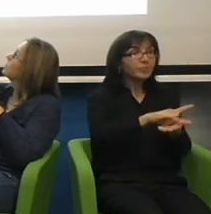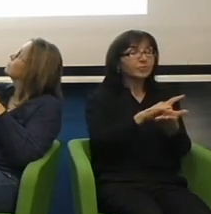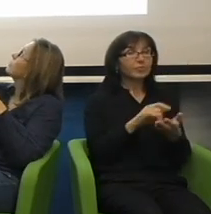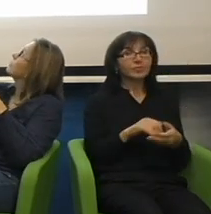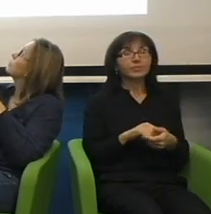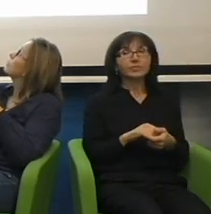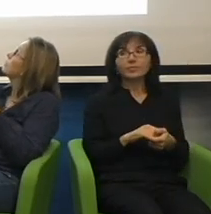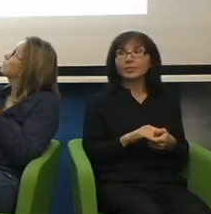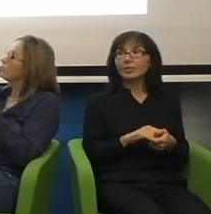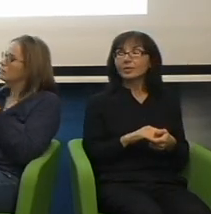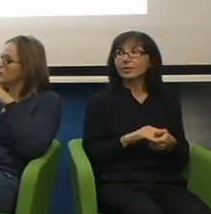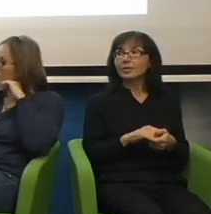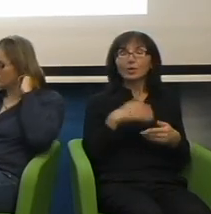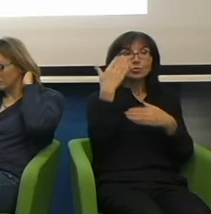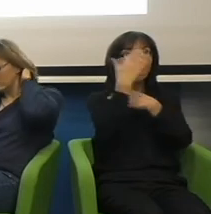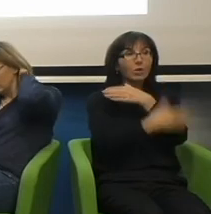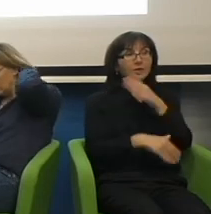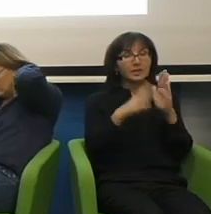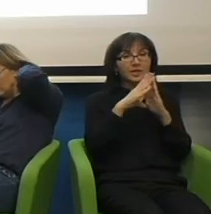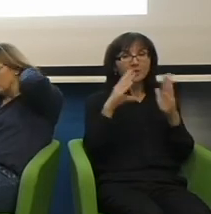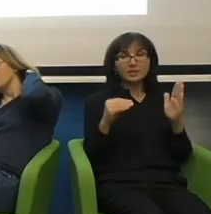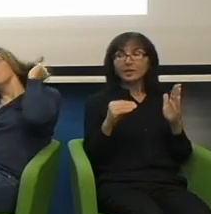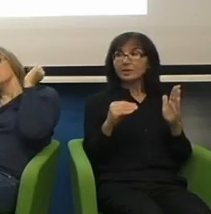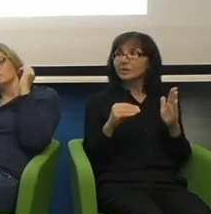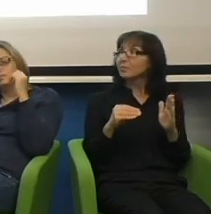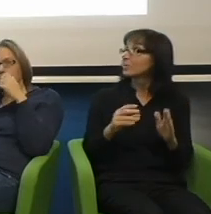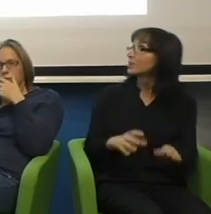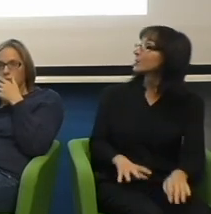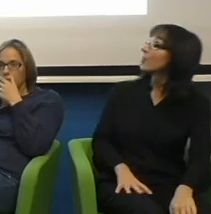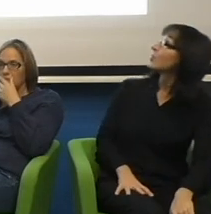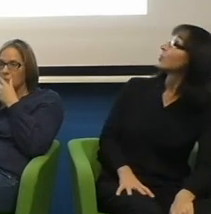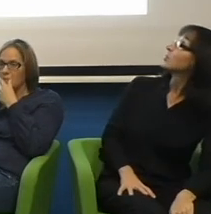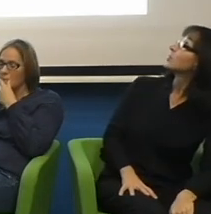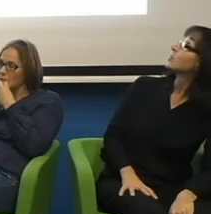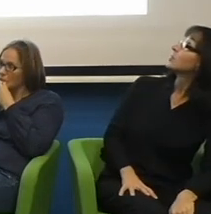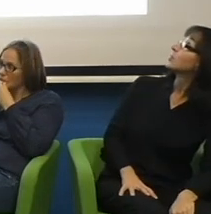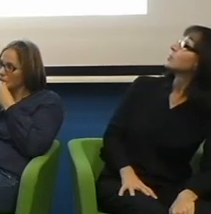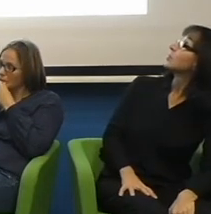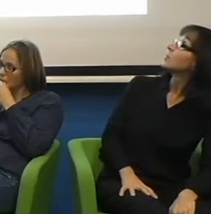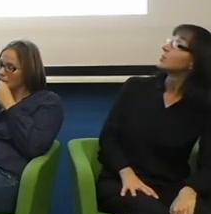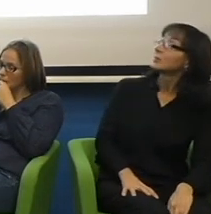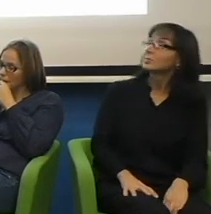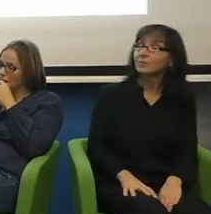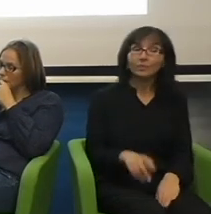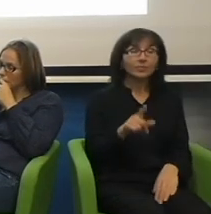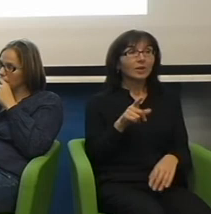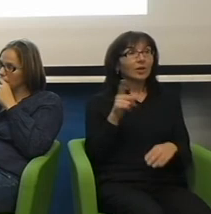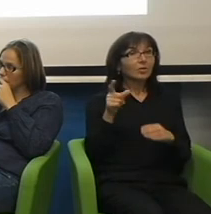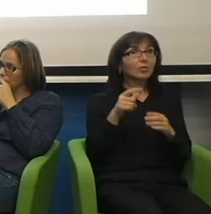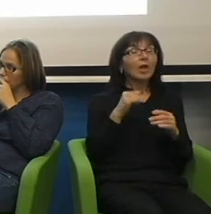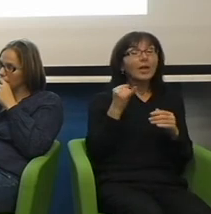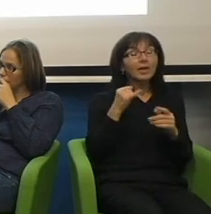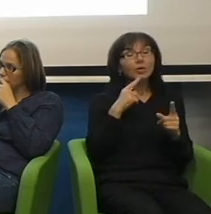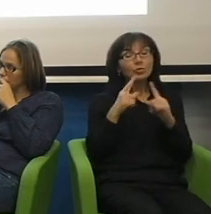ale tutaj na razie może nie komentujmy, bo to jest dość istotne w kontekście tego, co Państwo robicie, w jakim momencie o